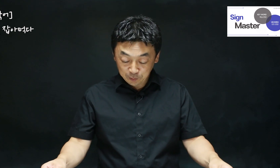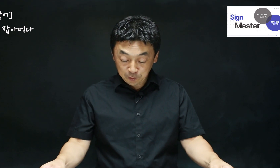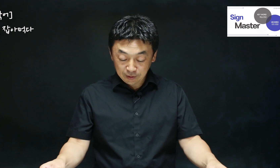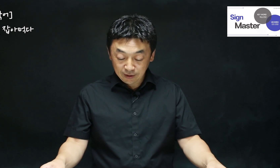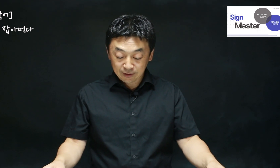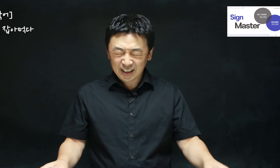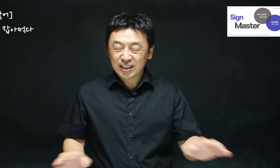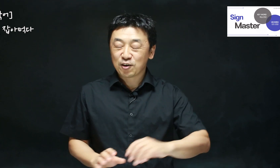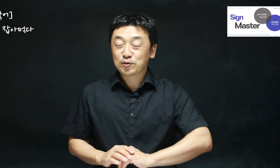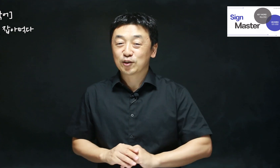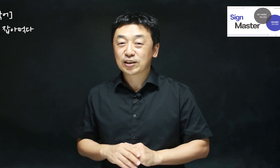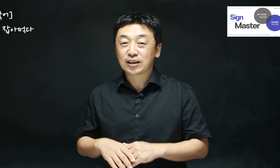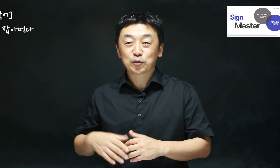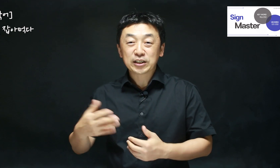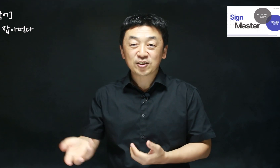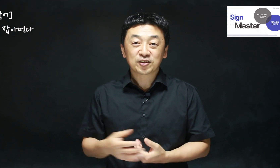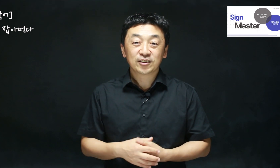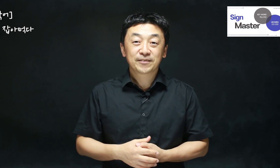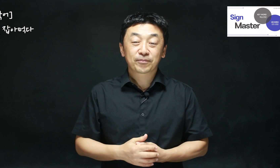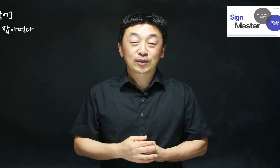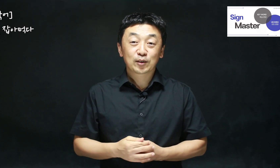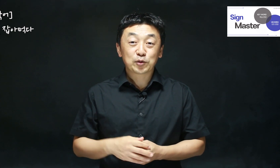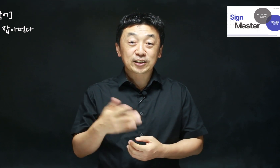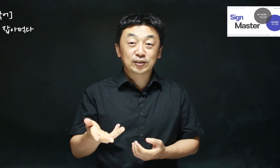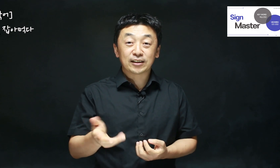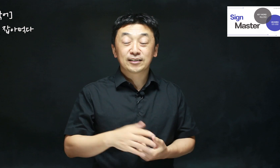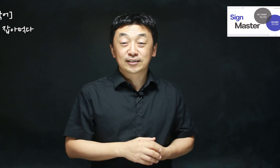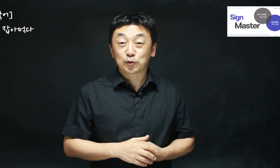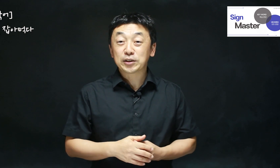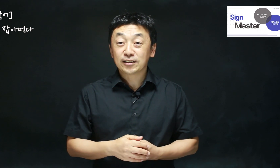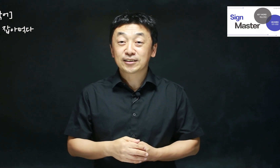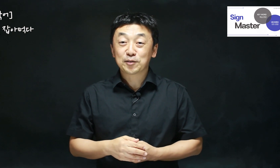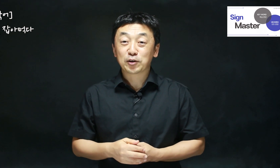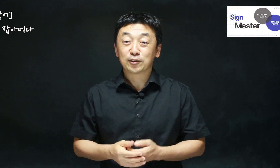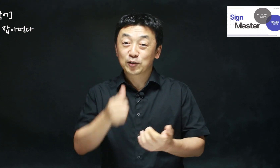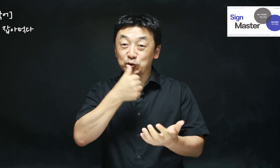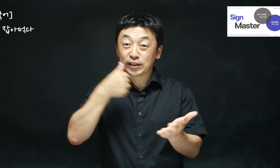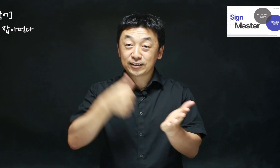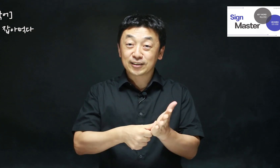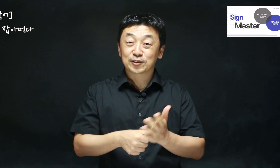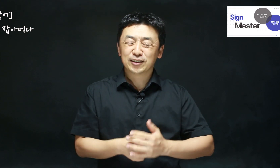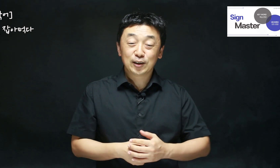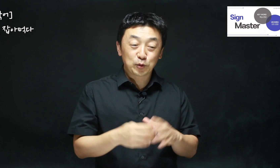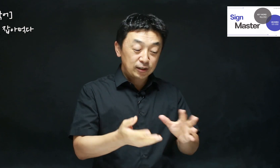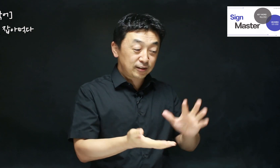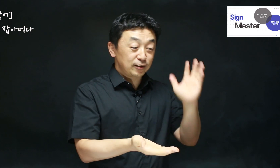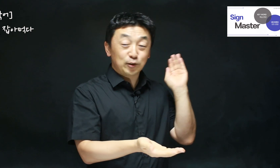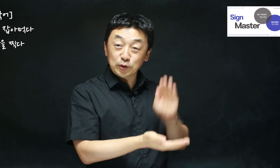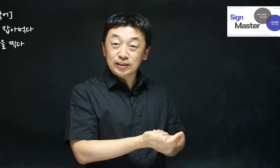또 이 건물은 어제 내가 도장 찍었어. 도장 찍다. 자, 도장을 찍다는 뭘까요? 도장을 찍다죠. 도장을 찍다는 그냥 도장 찍은